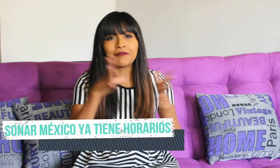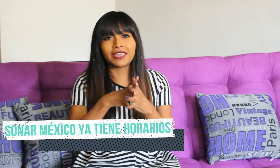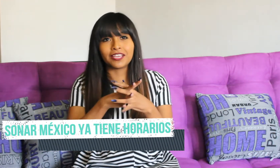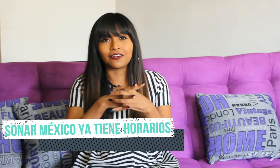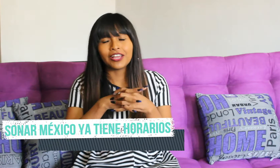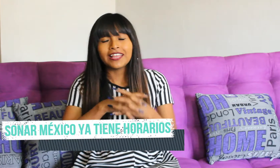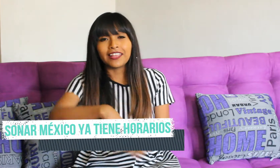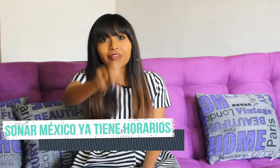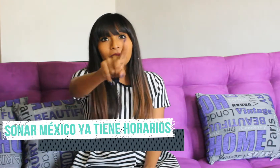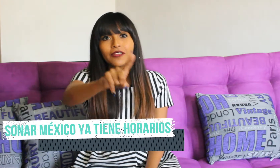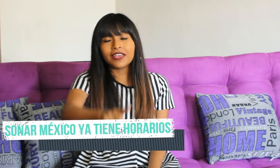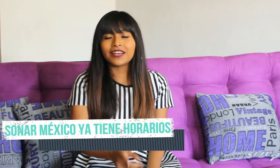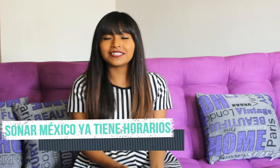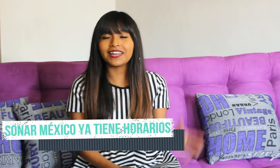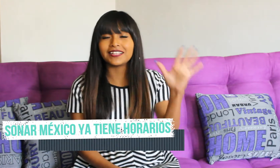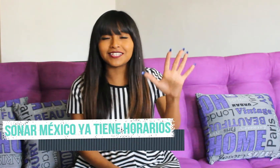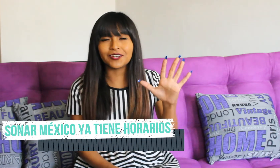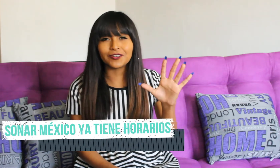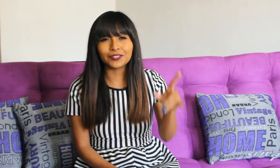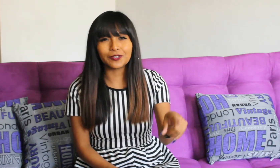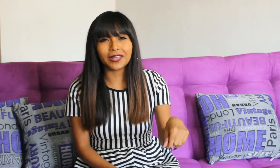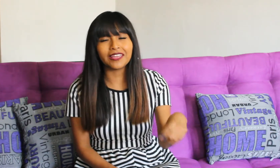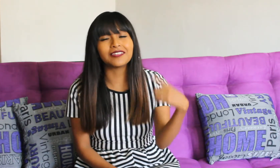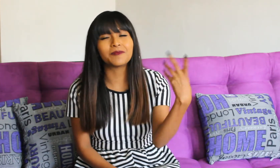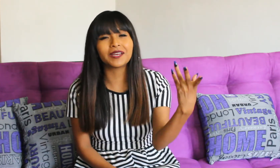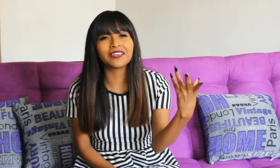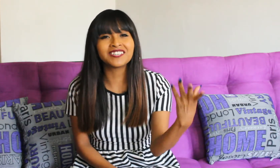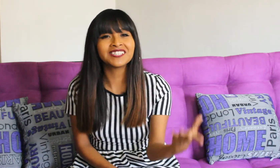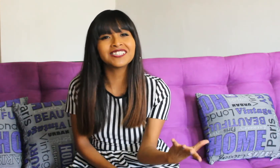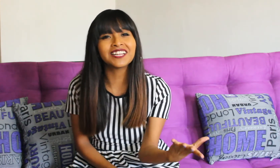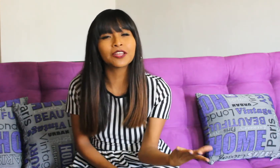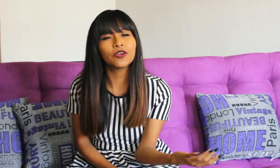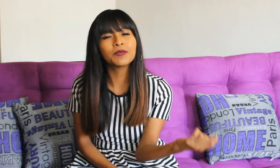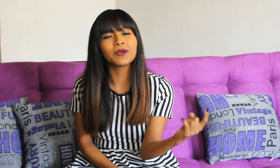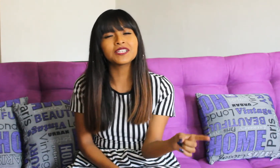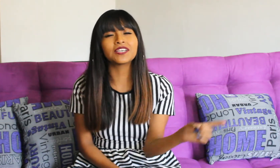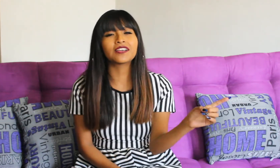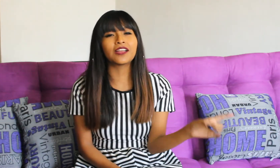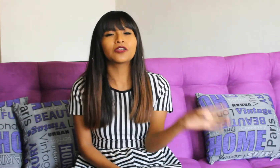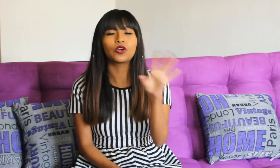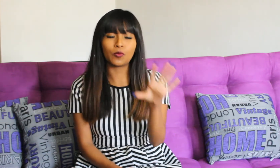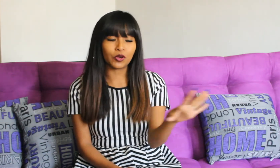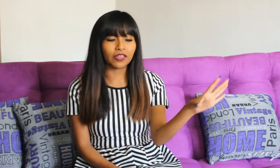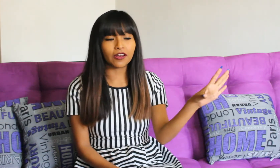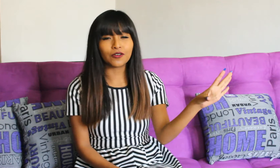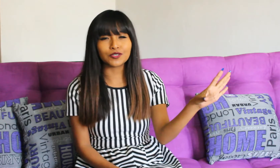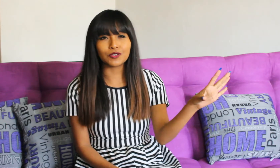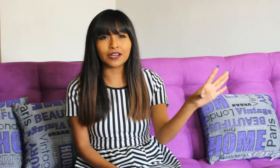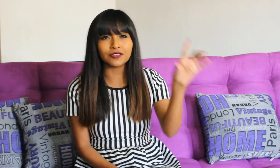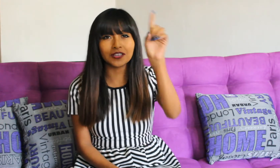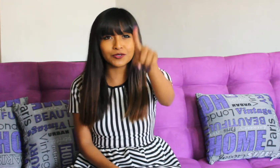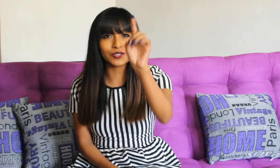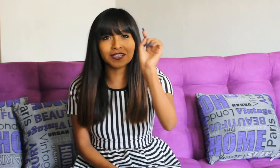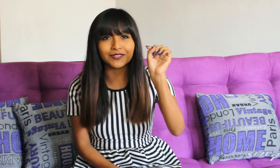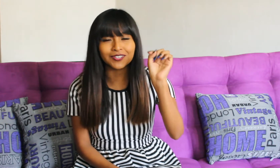en México. Te recuerdo que va a ser el 5 de octubre en el Parque Bicentenario y puedes checar cómo quedaron los horarios en sus redes